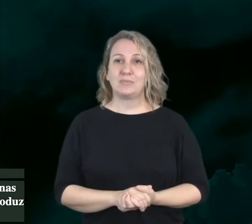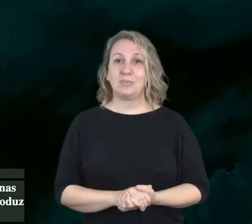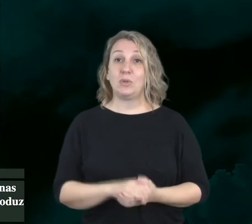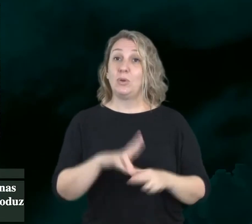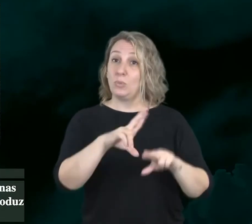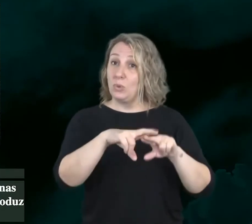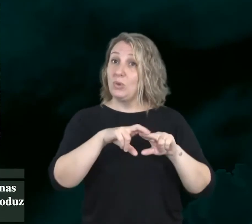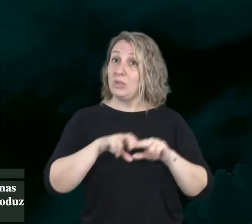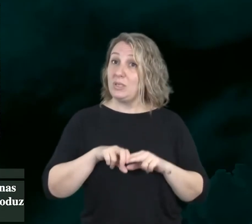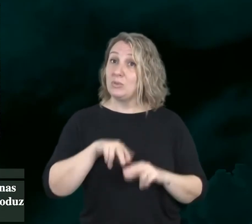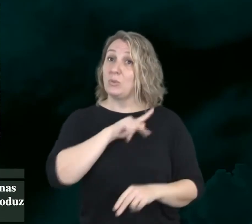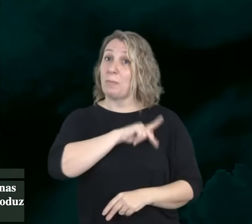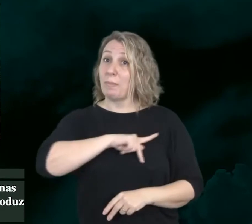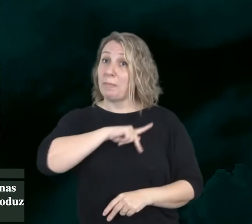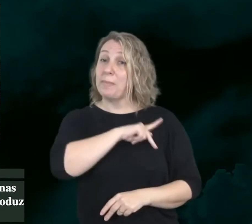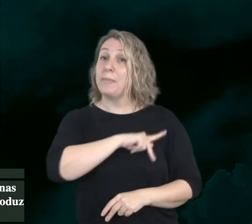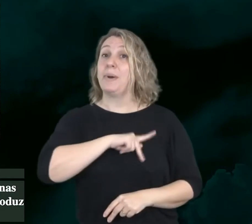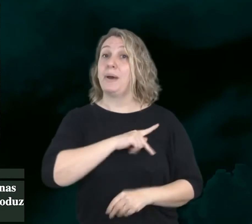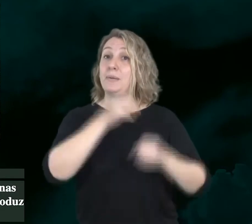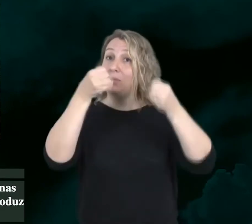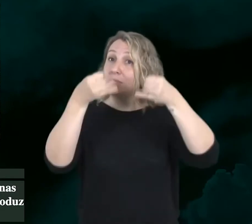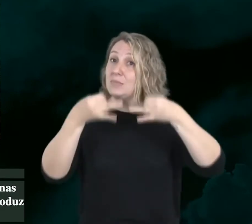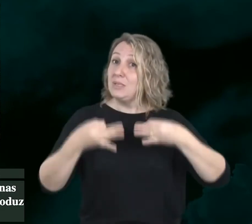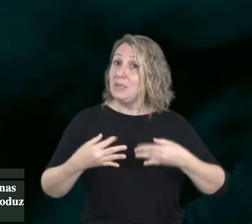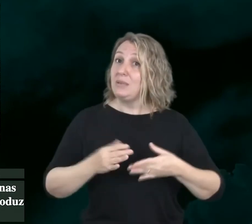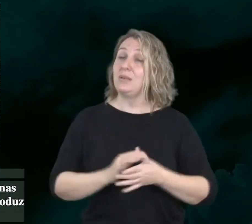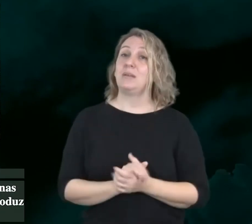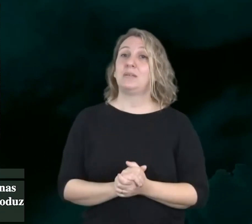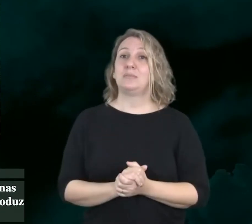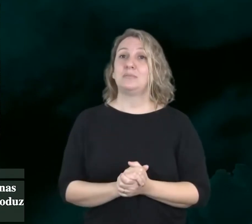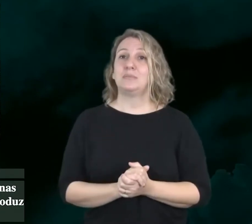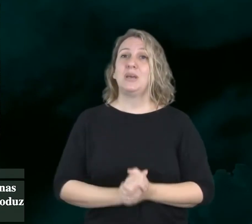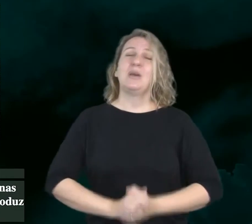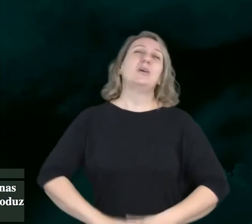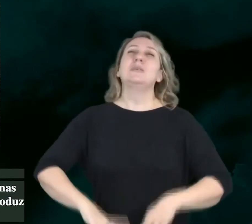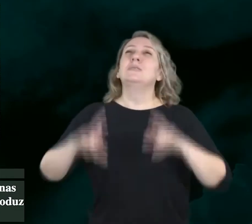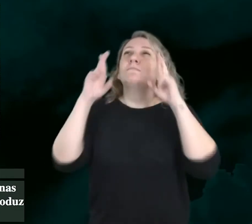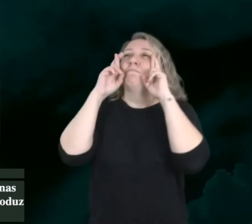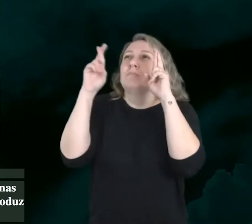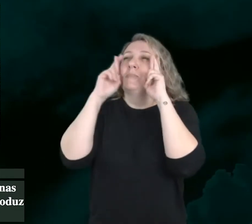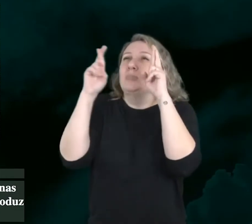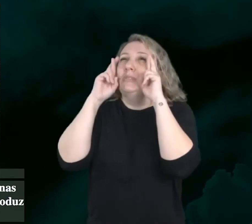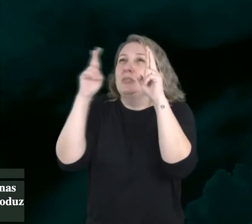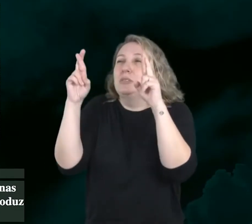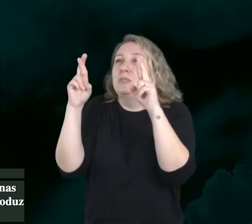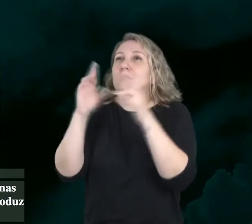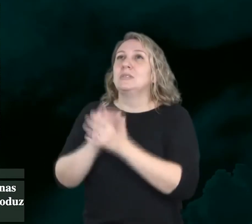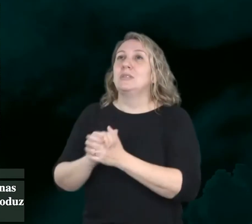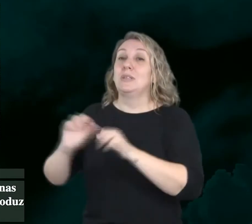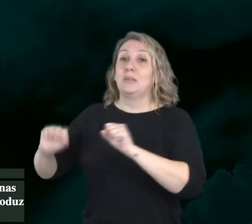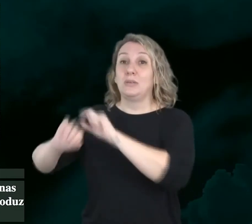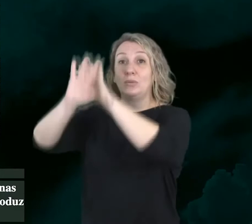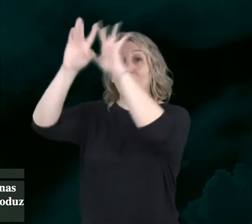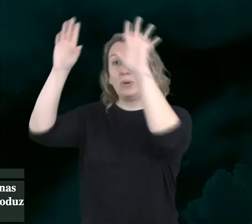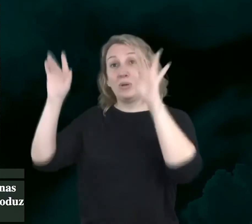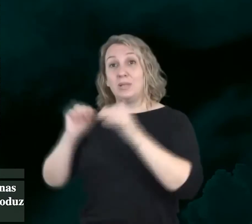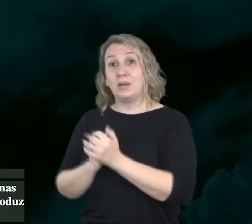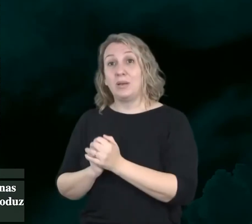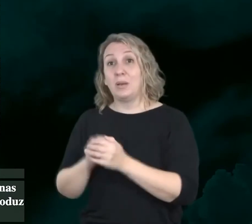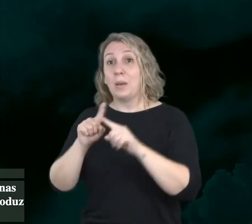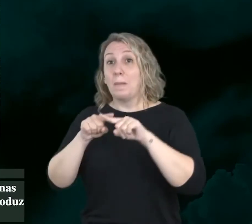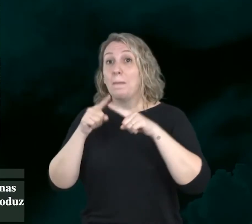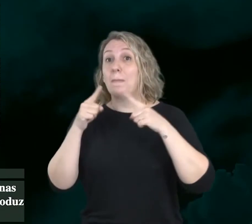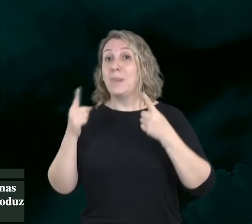nós nos gloriamos na esperança da glória, mas primeiro nós precisamos aprender a nos gloriar